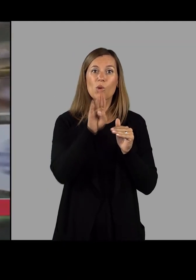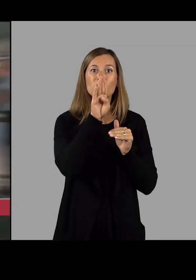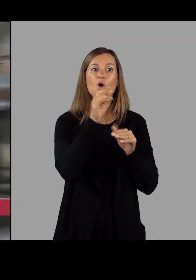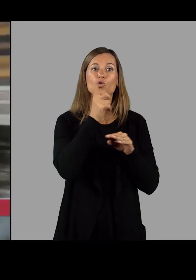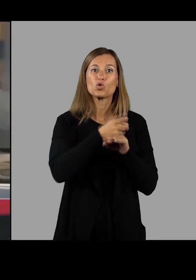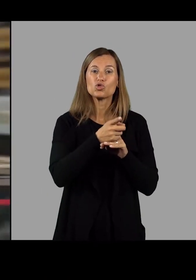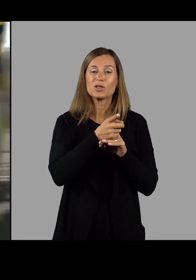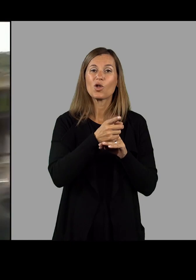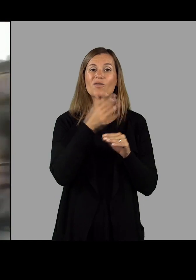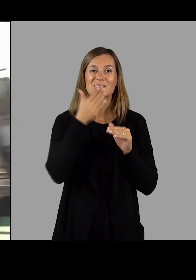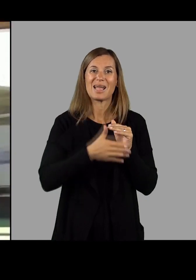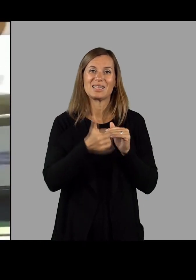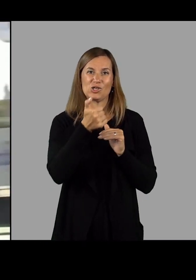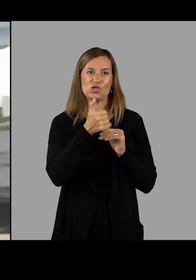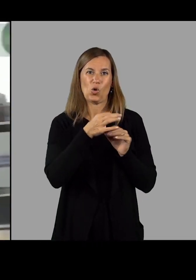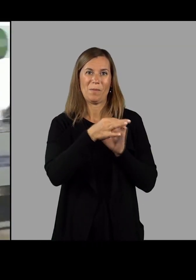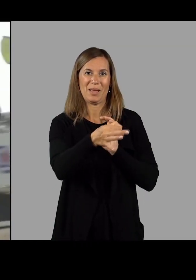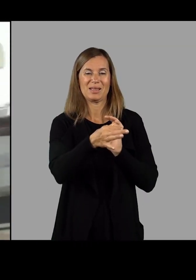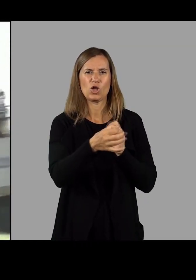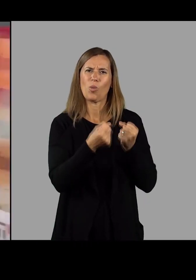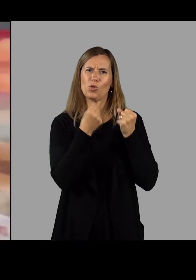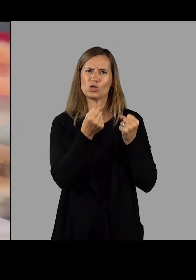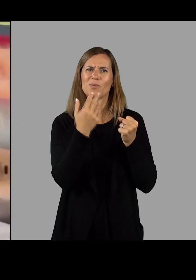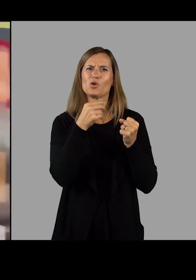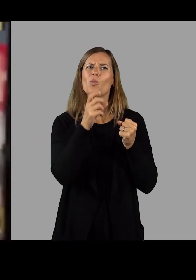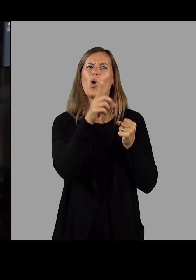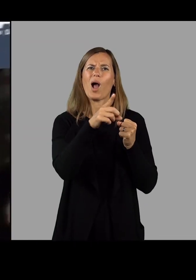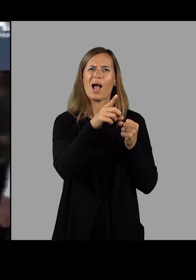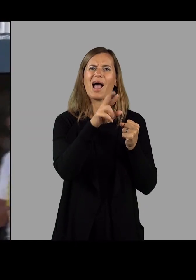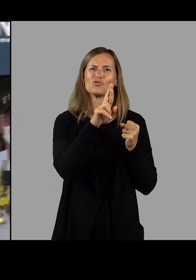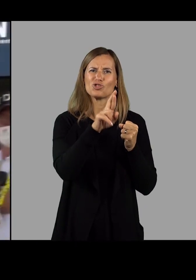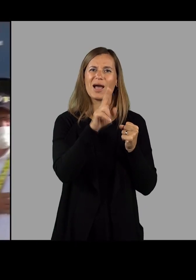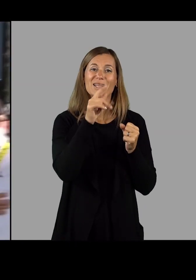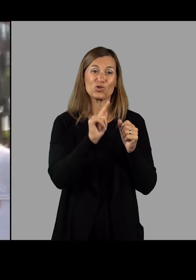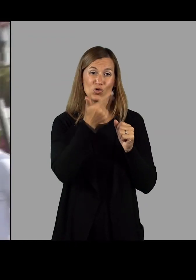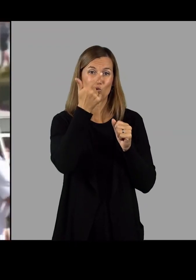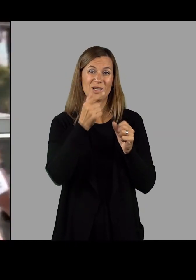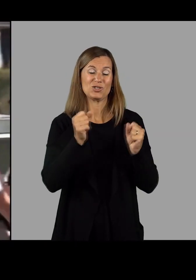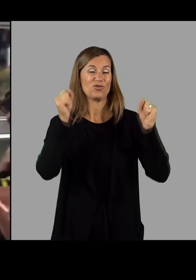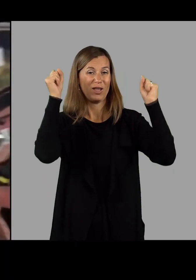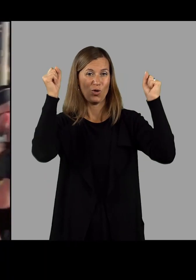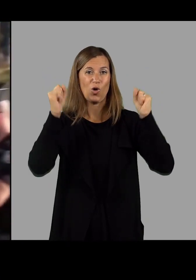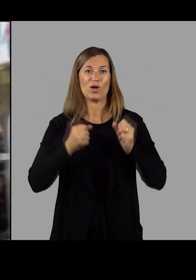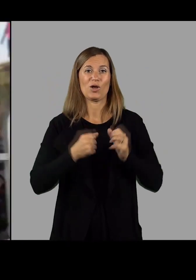o zmagovalcu padla v zadnjih 100 metrih. Močnejši je bil Pogačar in drugič na tej dirki dvignil roke v